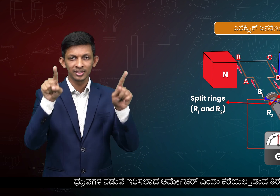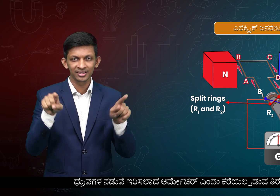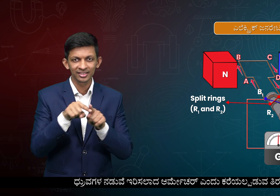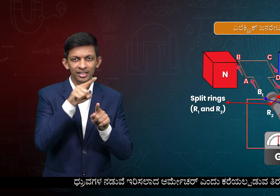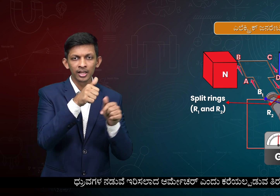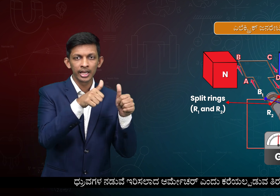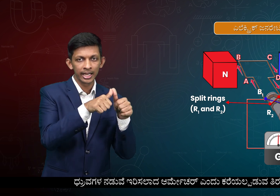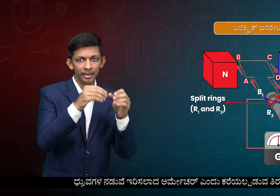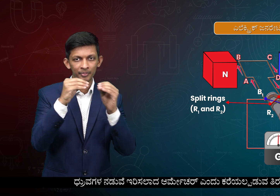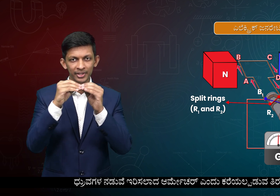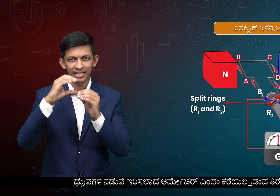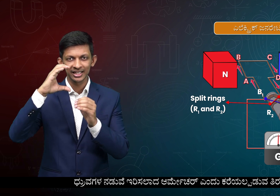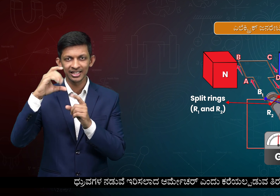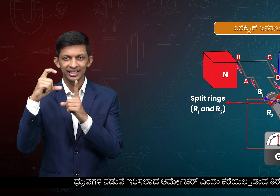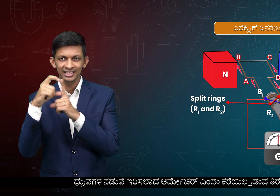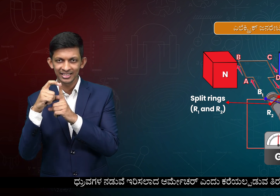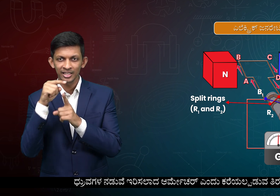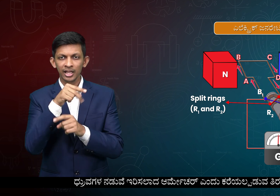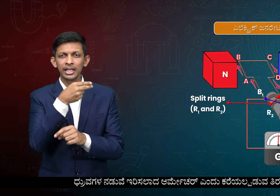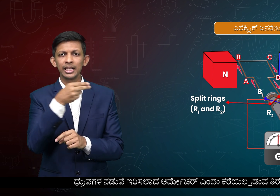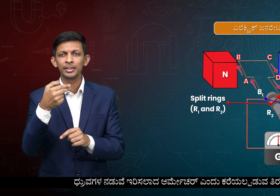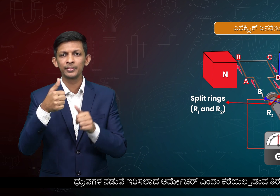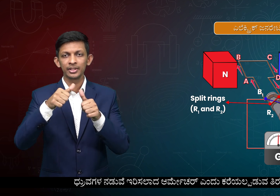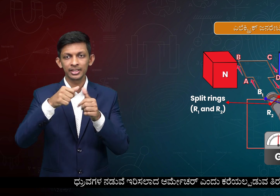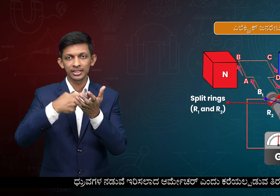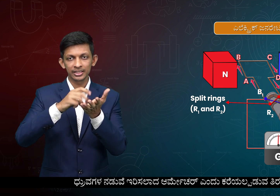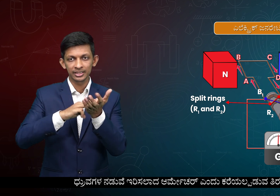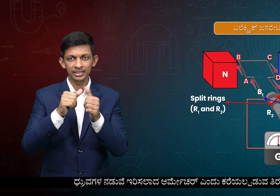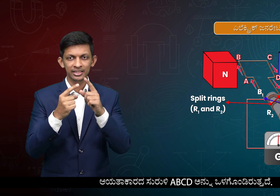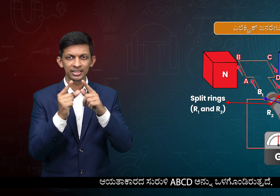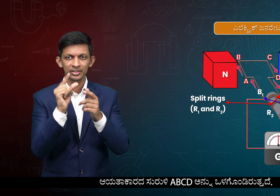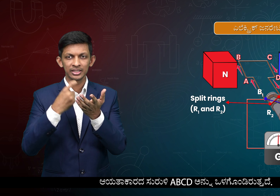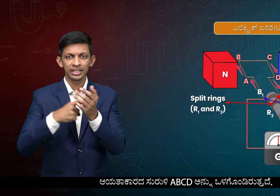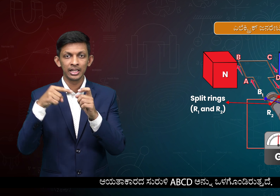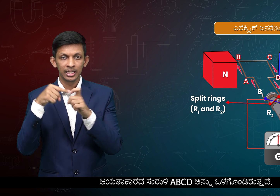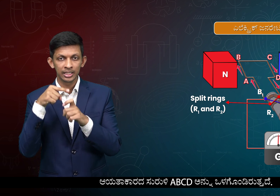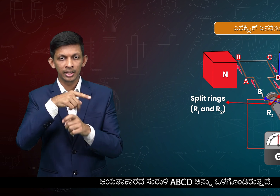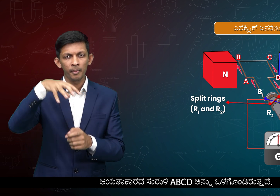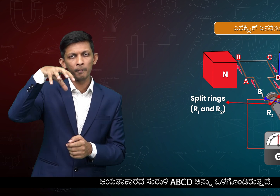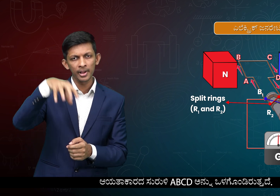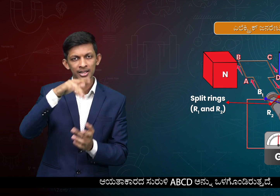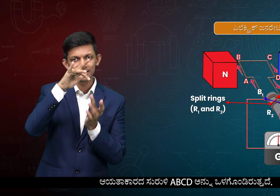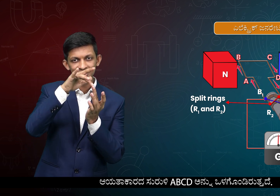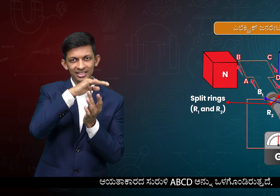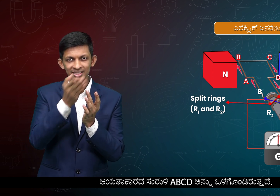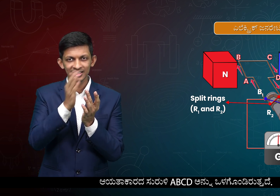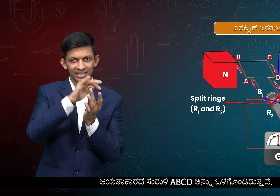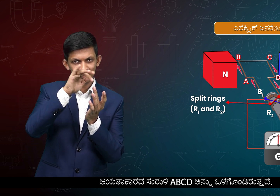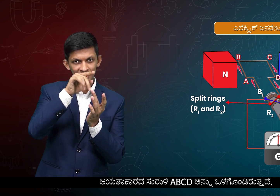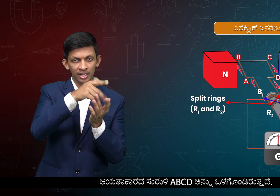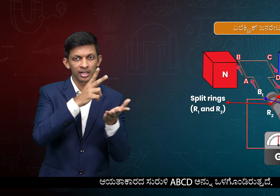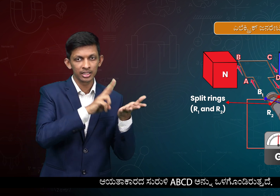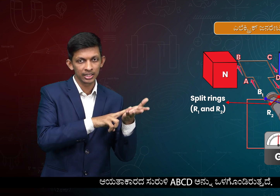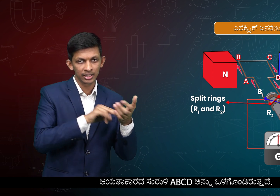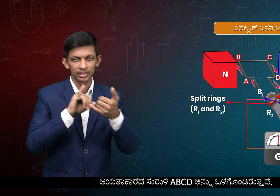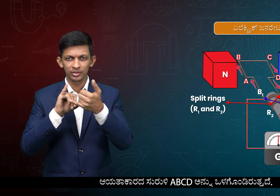ಇರಿಸಲಾದ ಆರ್ಮ್ಚರ್ ಎಂದು ಕರೆಯಲ್ಪಡುವ ತಿರುಗುವ ಆಯತಾಕಾರದ ಸುರುಳಿ ಎಬಿಸಿಡಿ ಅನ್ನು